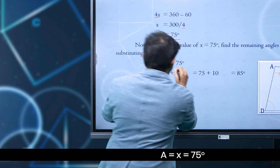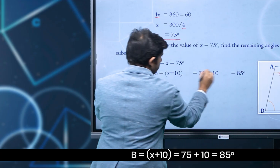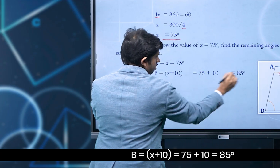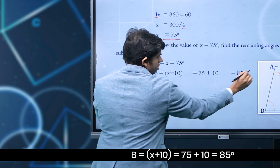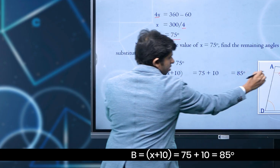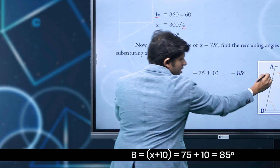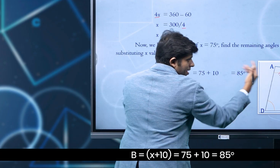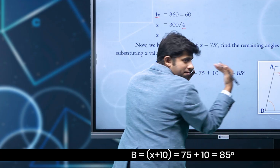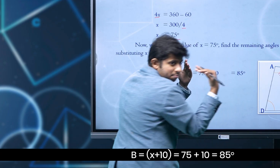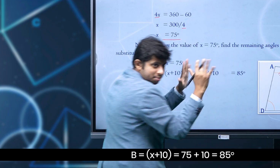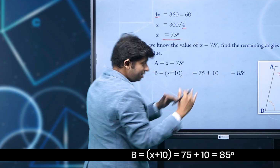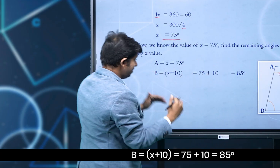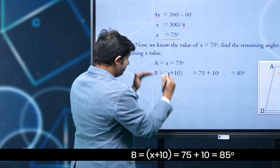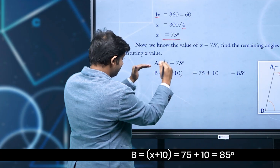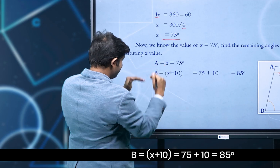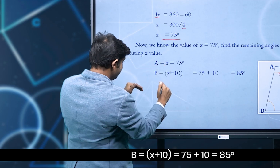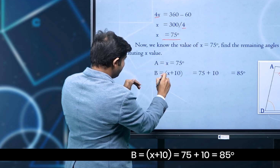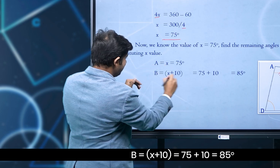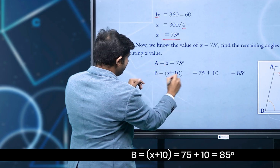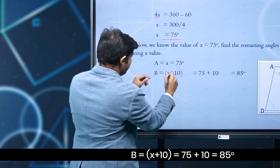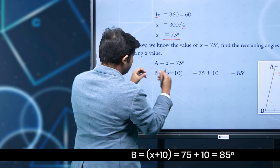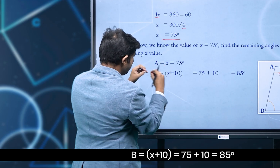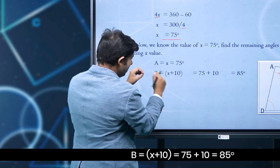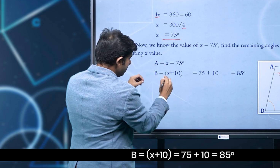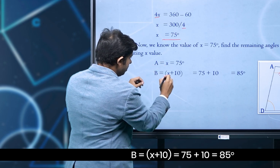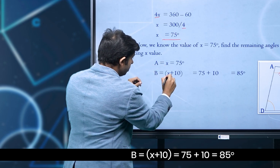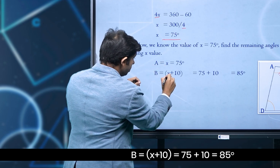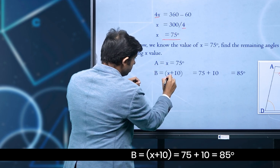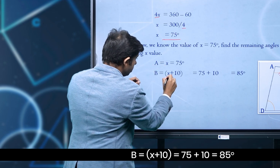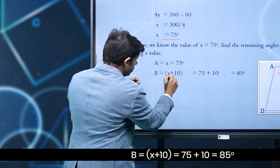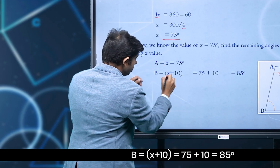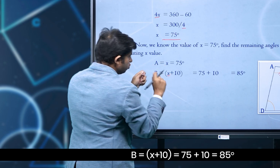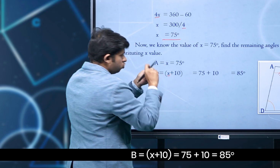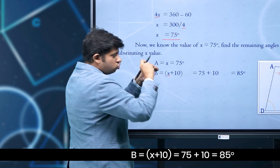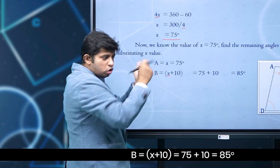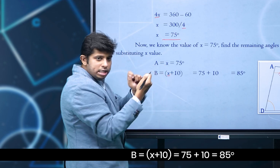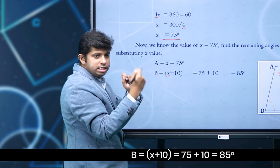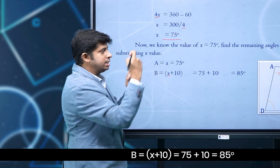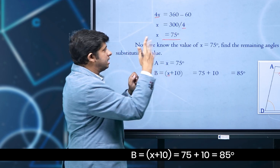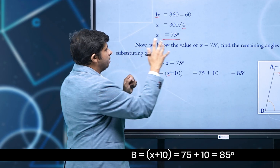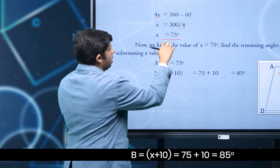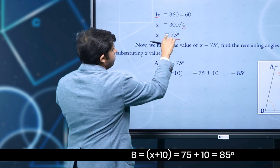B is equals to x plus 10 is equal to 75 plus 10 is equals to 85 degrees.